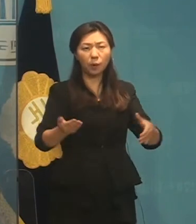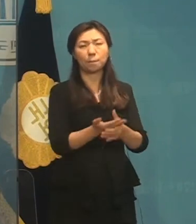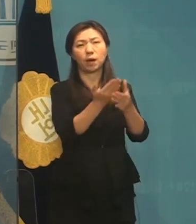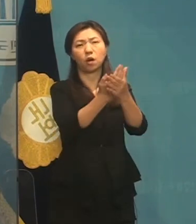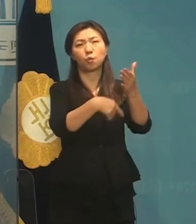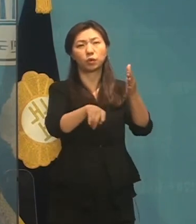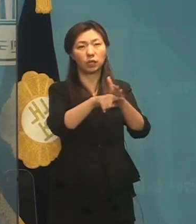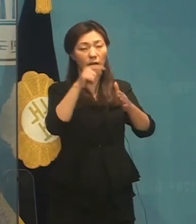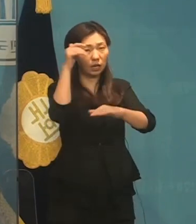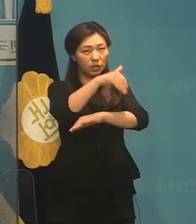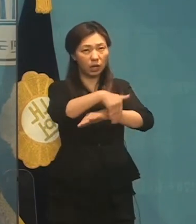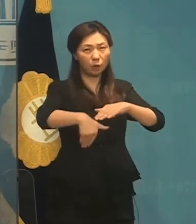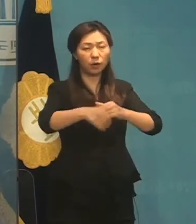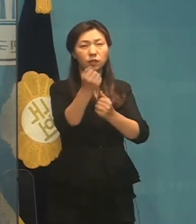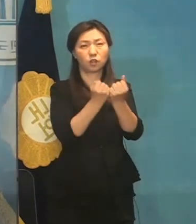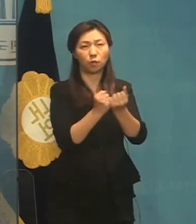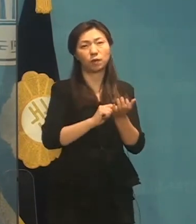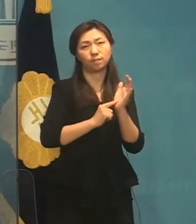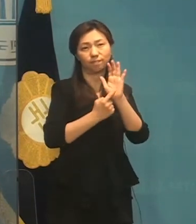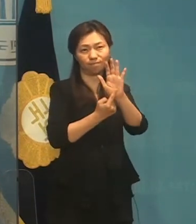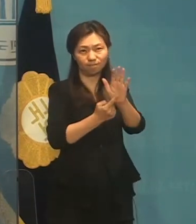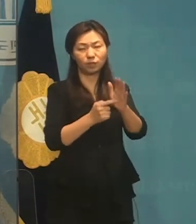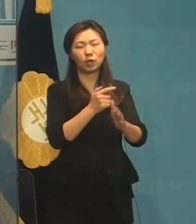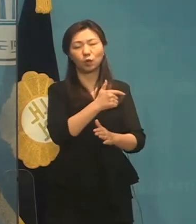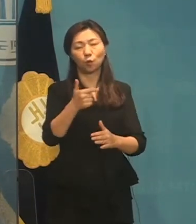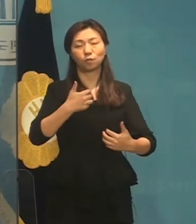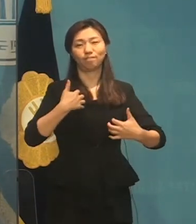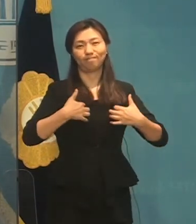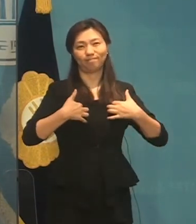비전과 공약을 말씀드릴 수 있어 매우 기쁩니다.